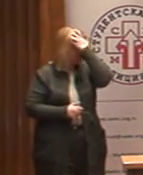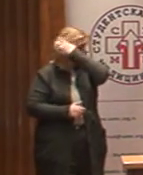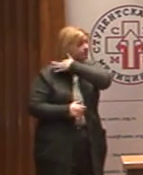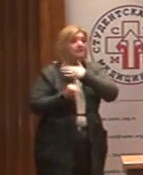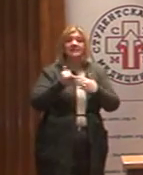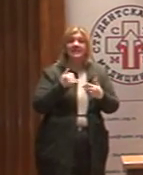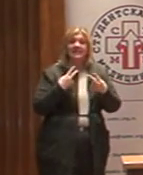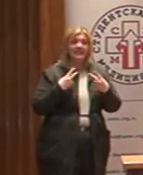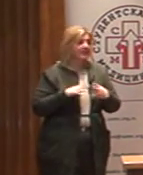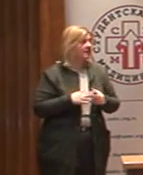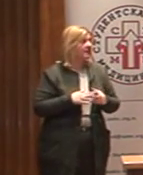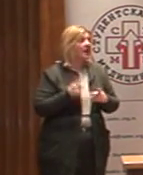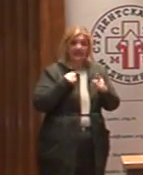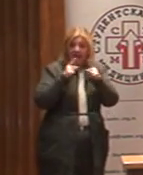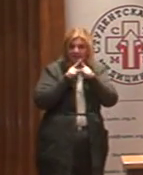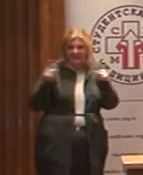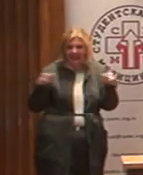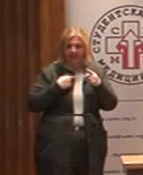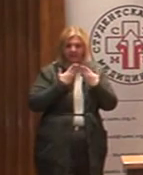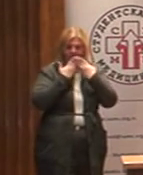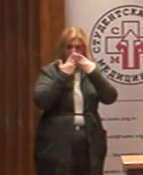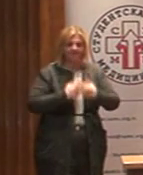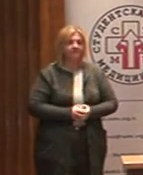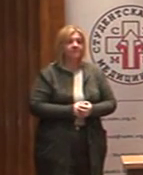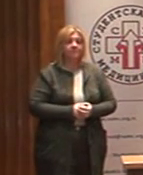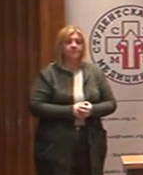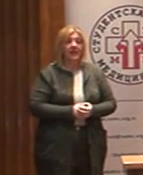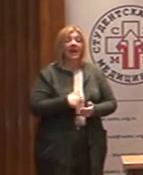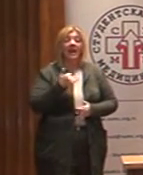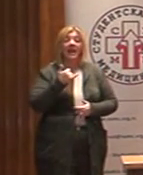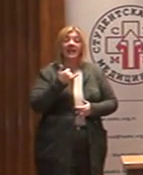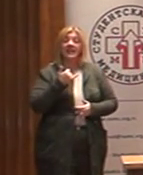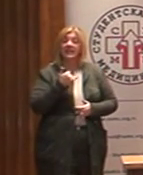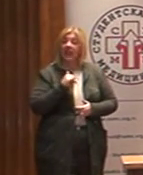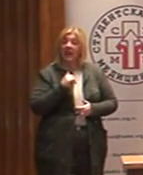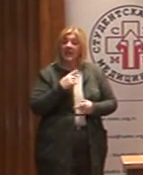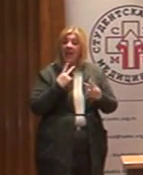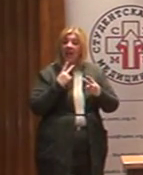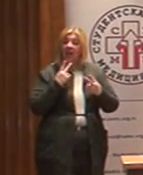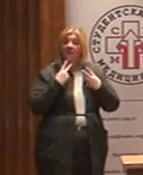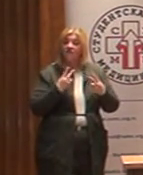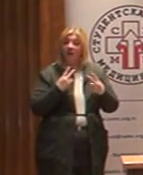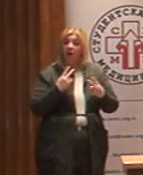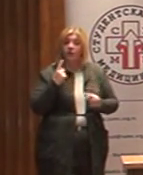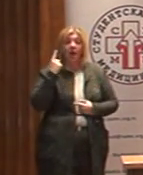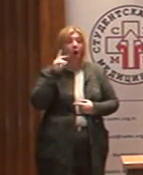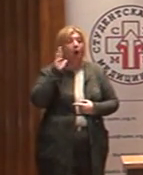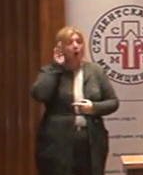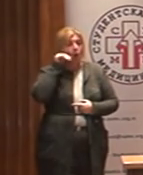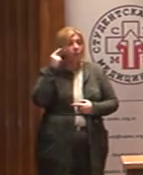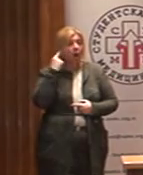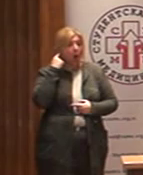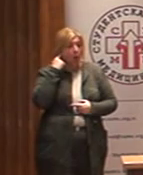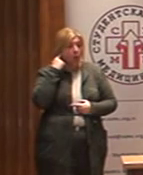Da li je bitna, znači da jedan citat, da li je bitna gluvoća uha kada um čuje? Jedina